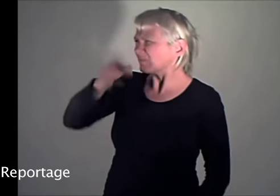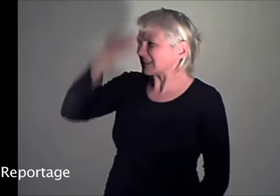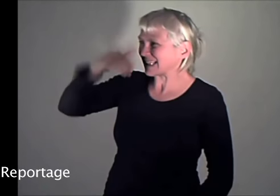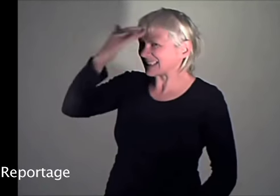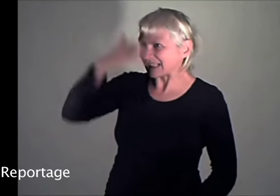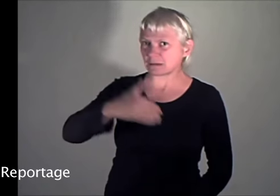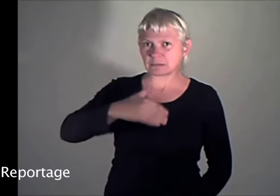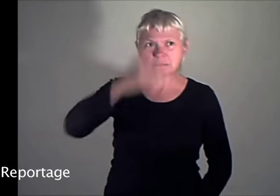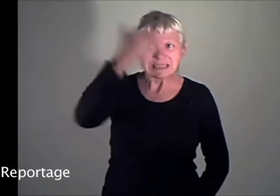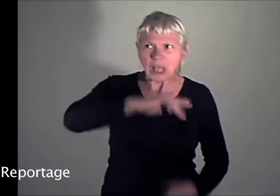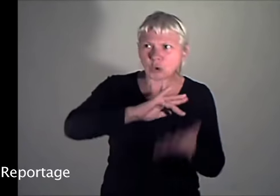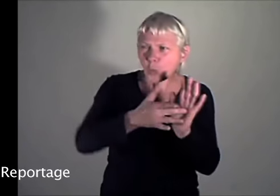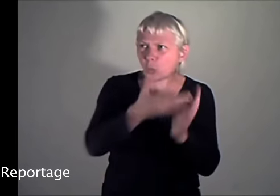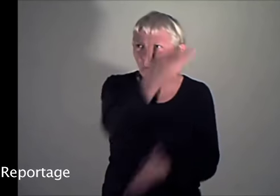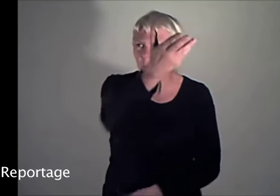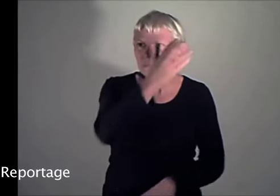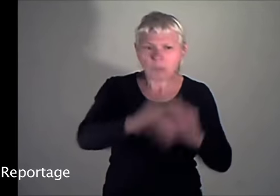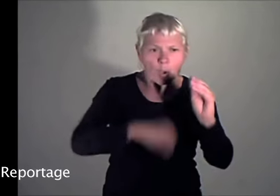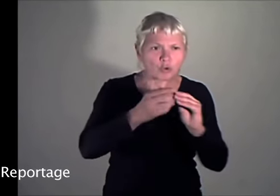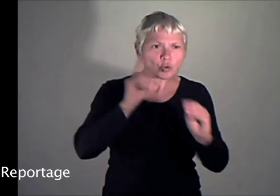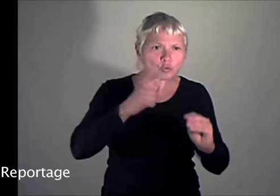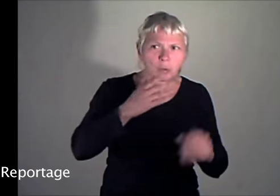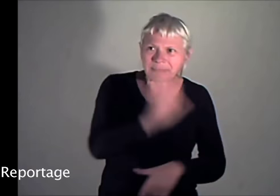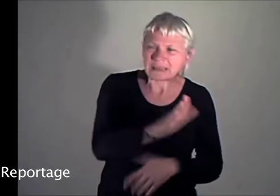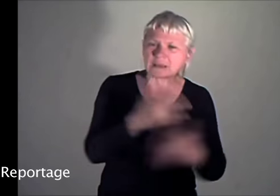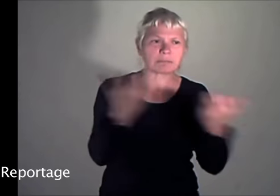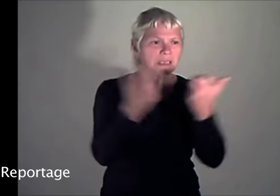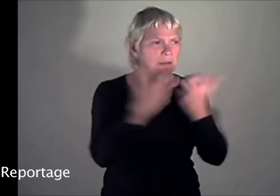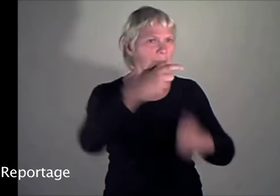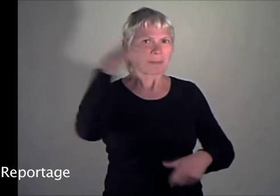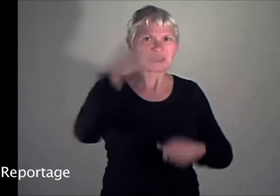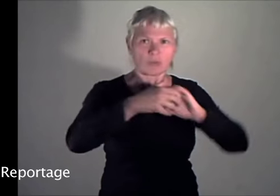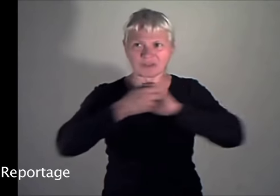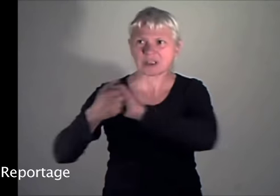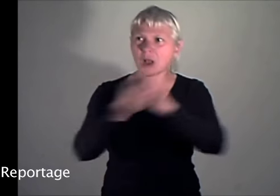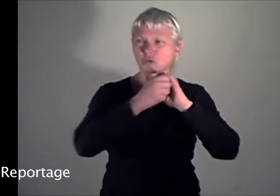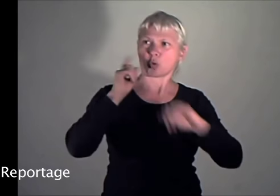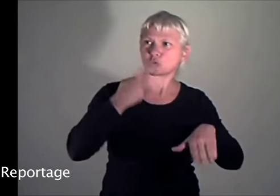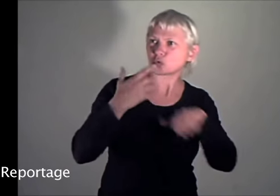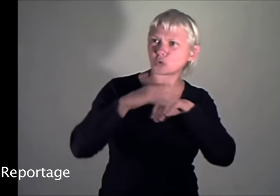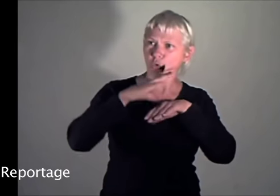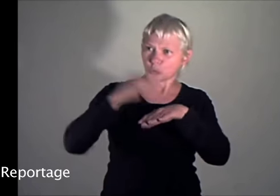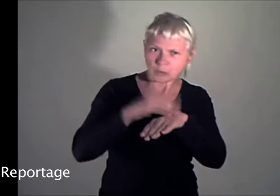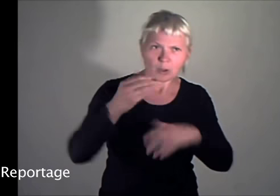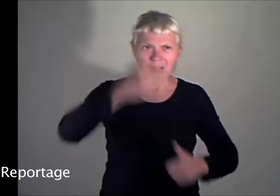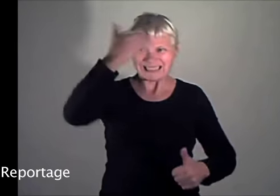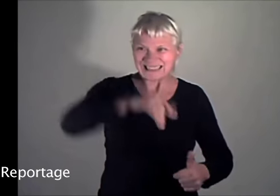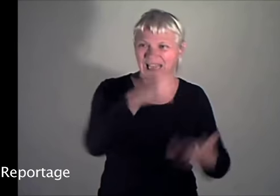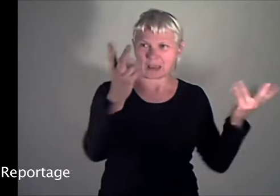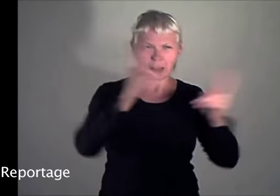sais, tout sur le monde des sourds, ils connaissaient. Ils connaissaient le nom du président de la fédération des sourds suédois,